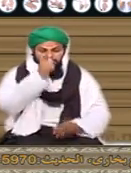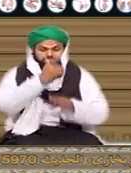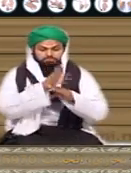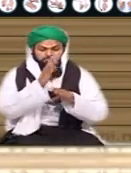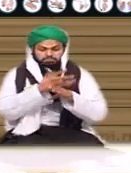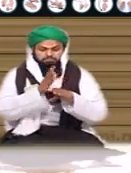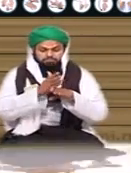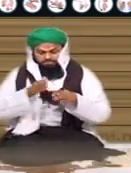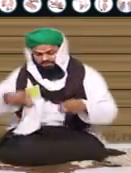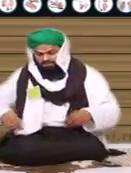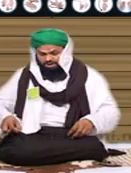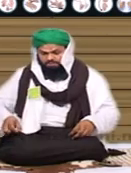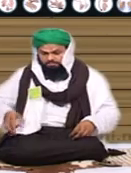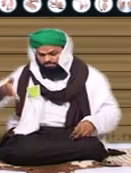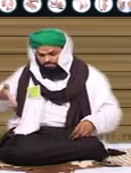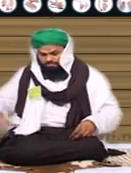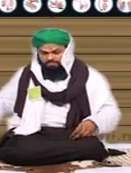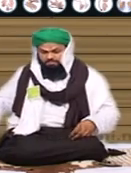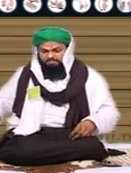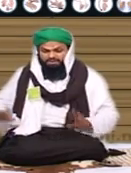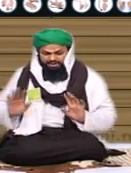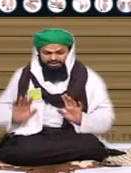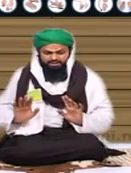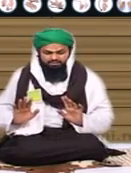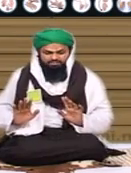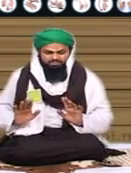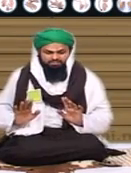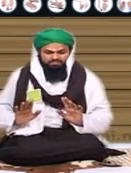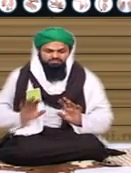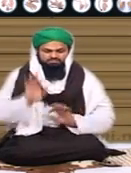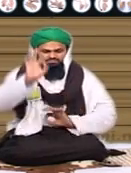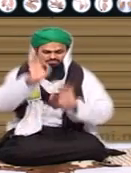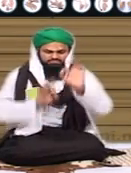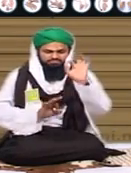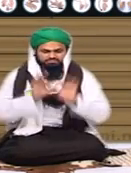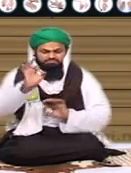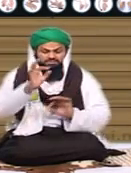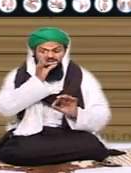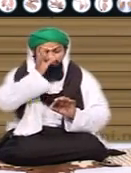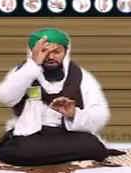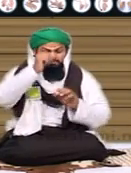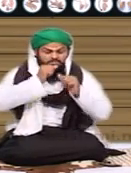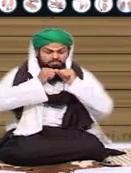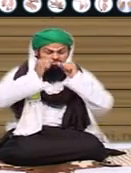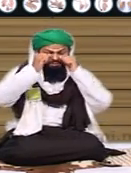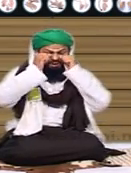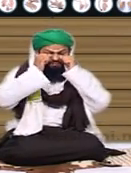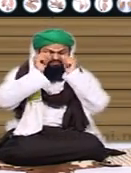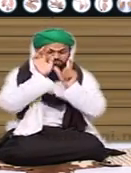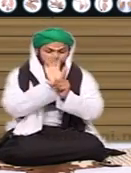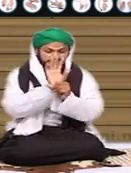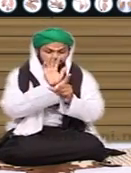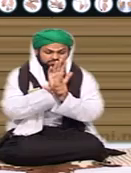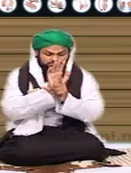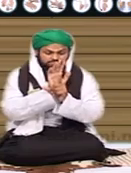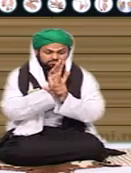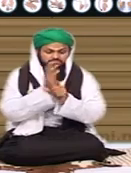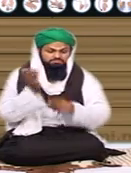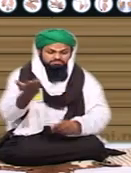پہنتے تکبر سے پاجامہ، شلوار، تہبند، ان کے بارے میں یہ لمحہ فکریہ ہے۔